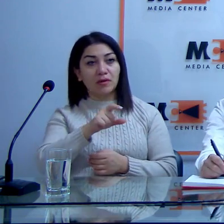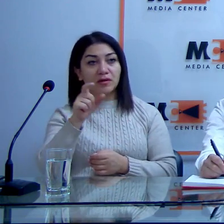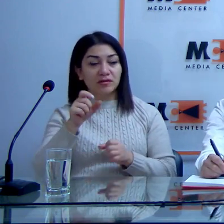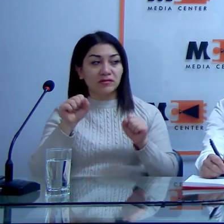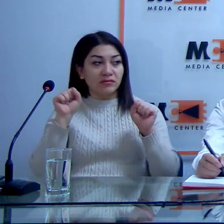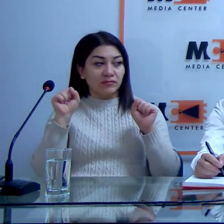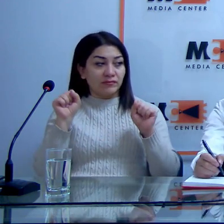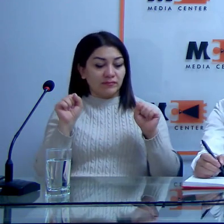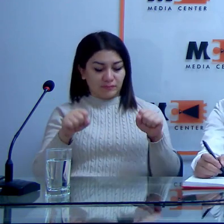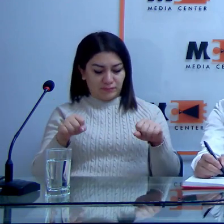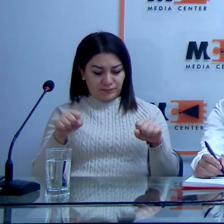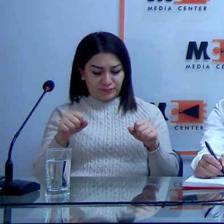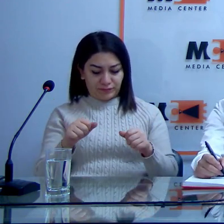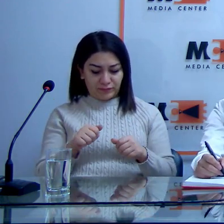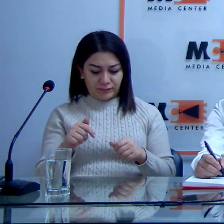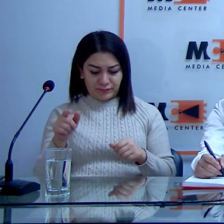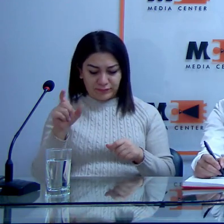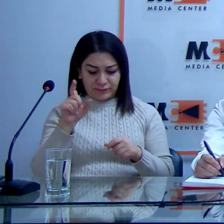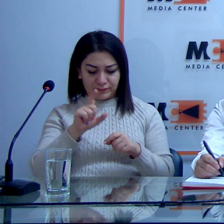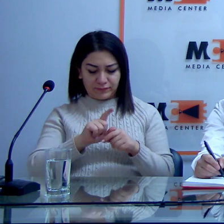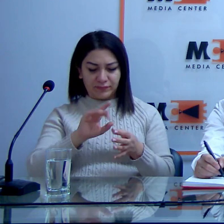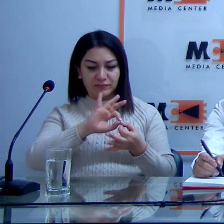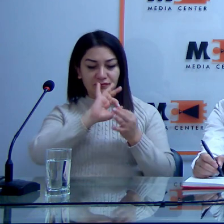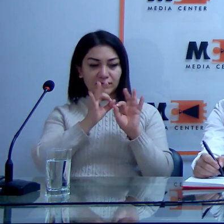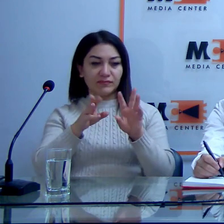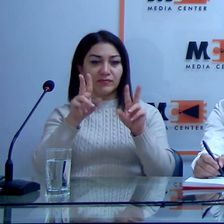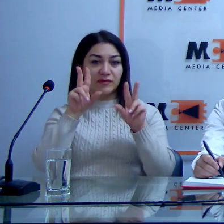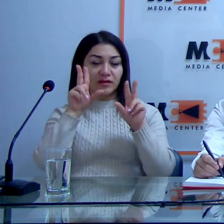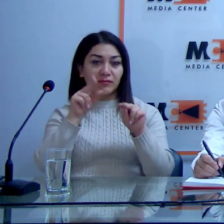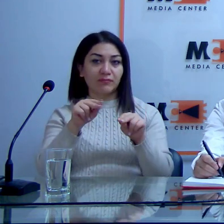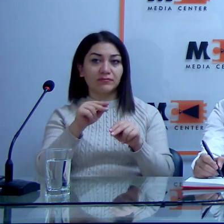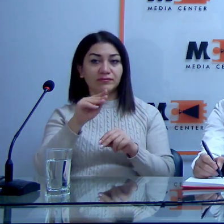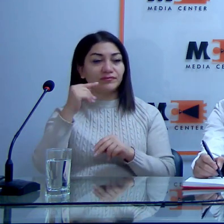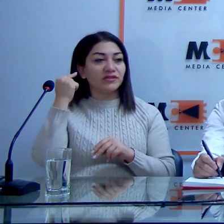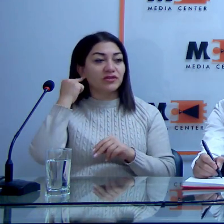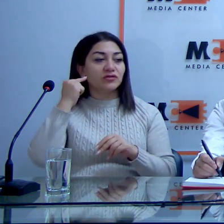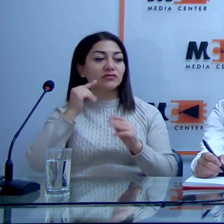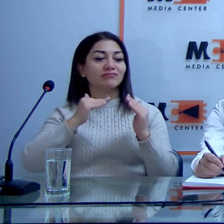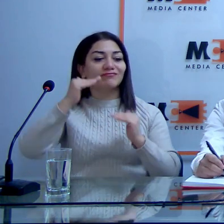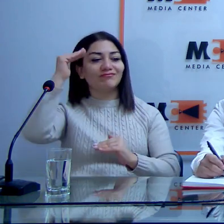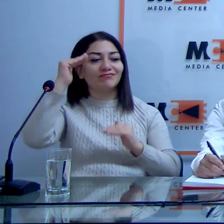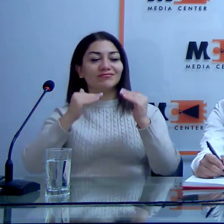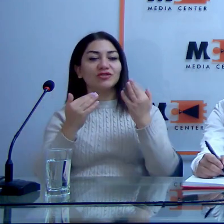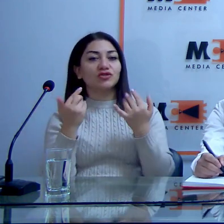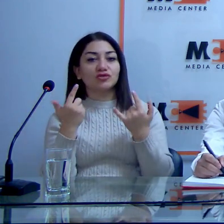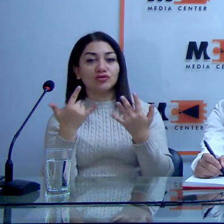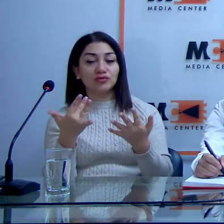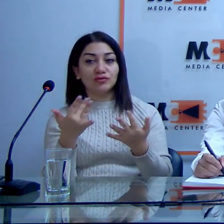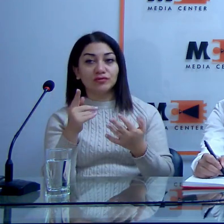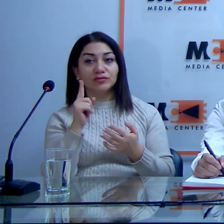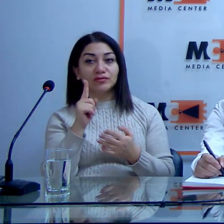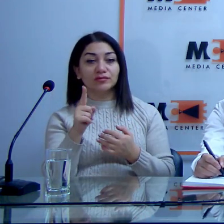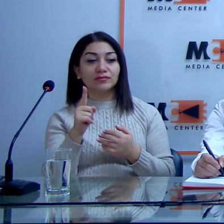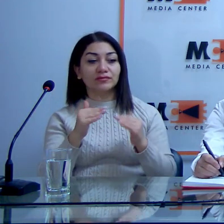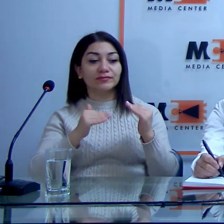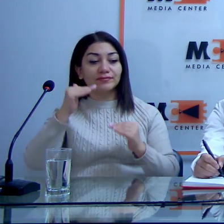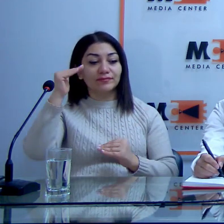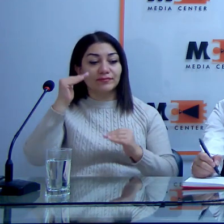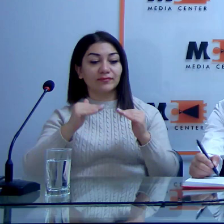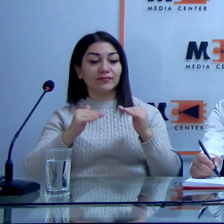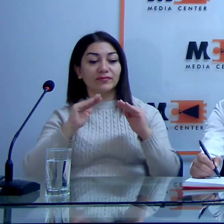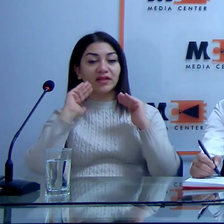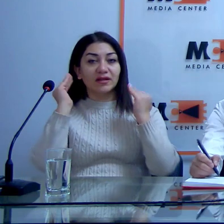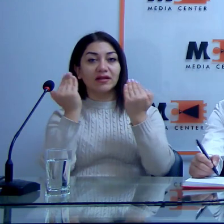է ավելի մանրամասն նշել, թե կոնկրետ լսողության որ աստիճանի խնդիր է, բայց այդ տվյալ սահմանափակումը